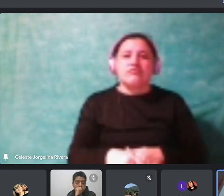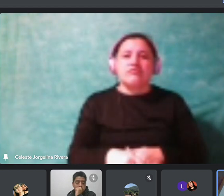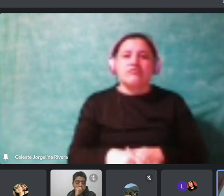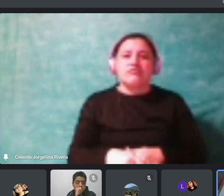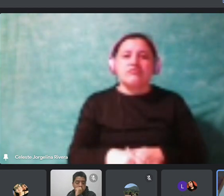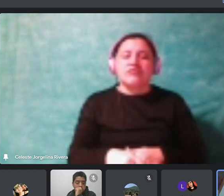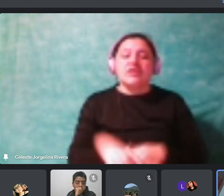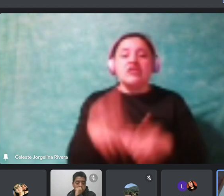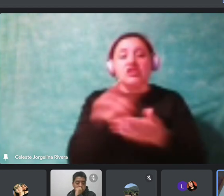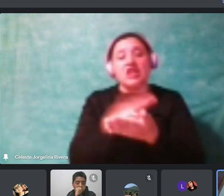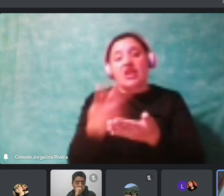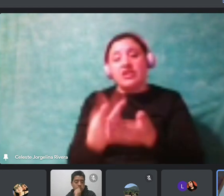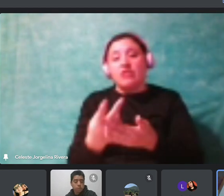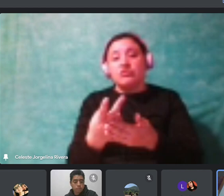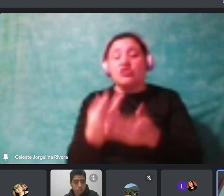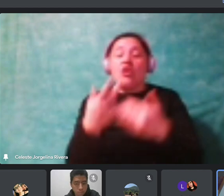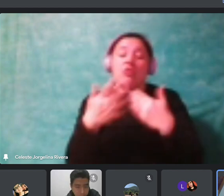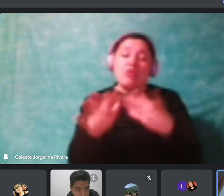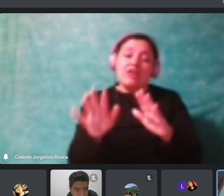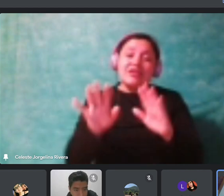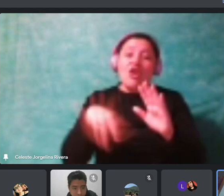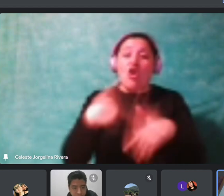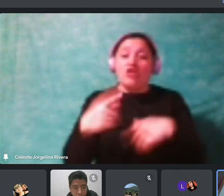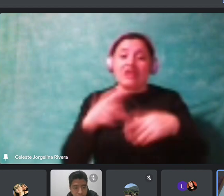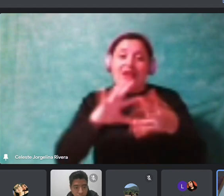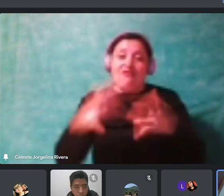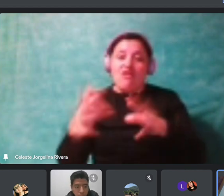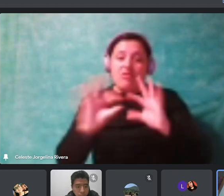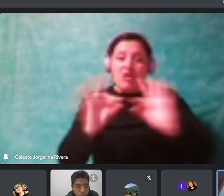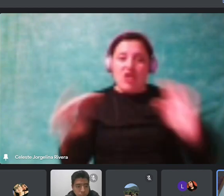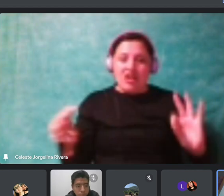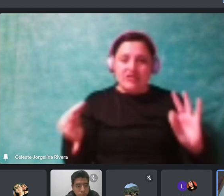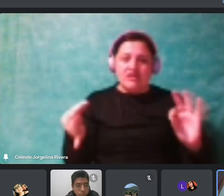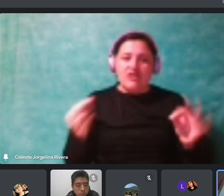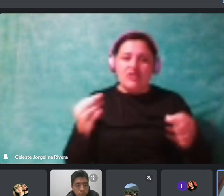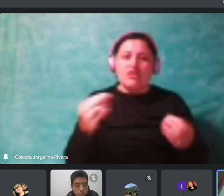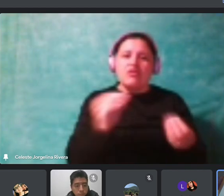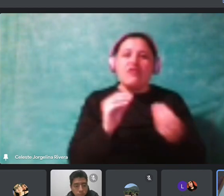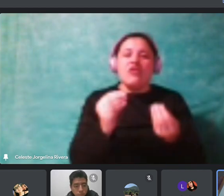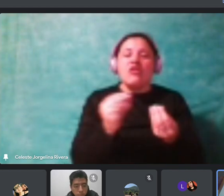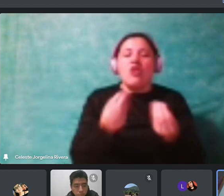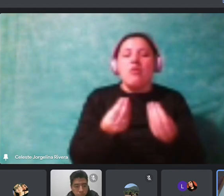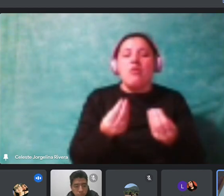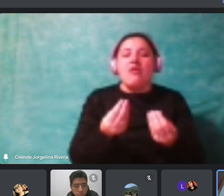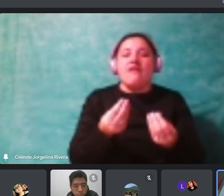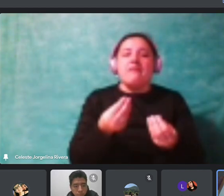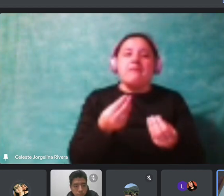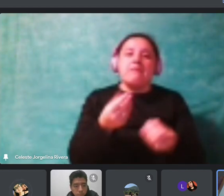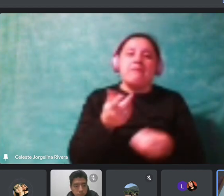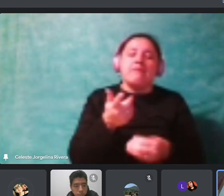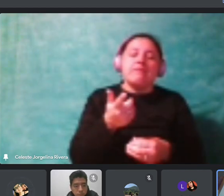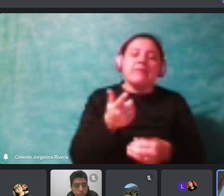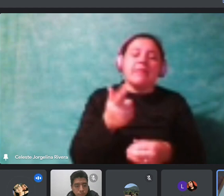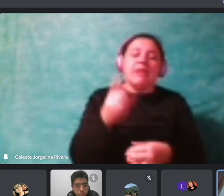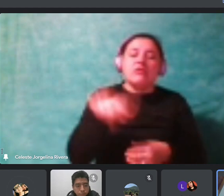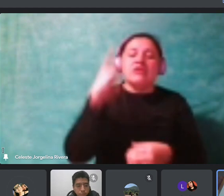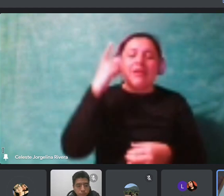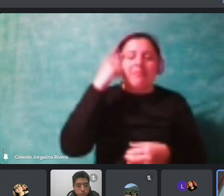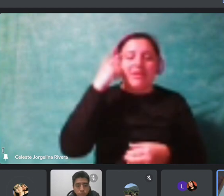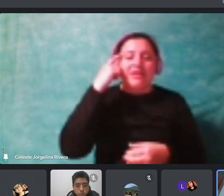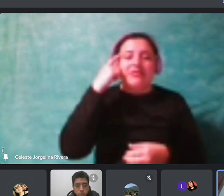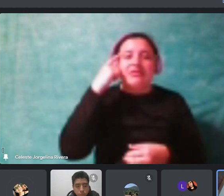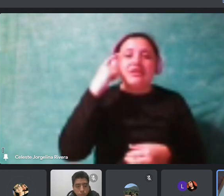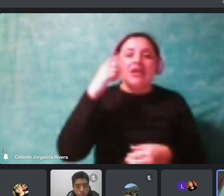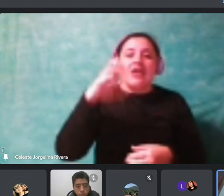caso, estarían encerrados porque los están tomando como sustantivo. Generalmente, después de una preposición, los tomamos como